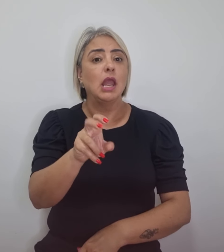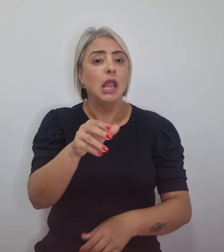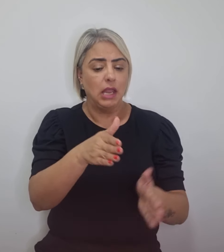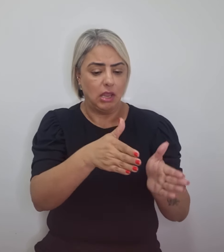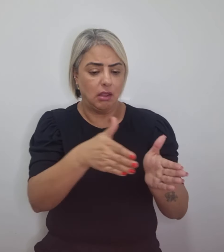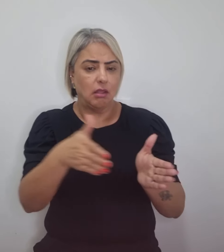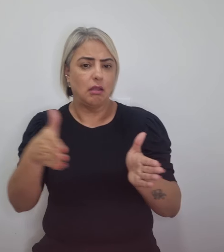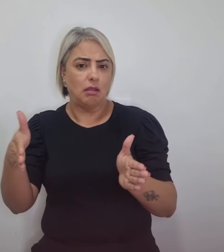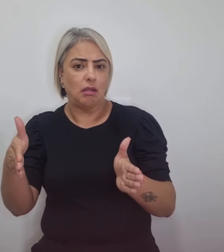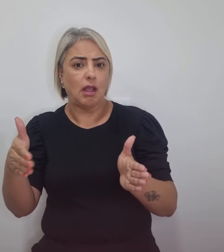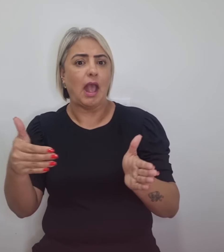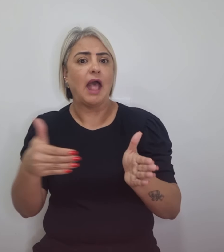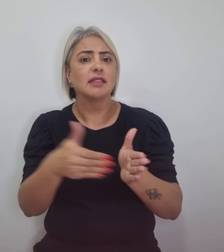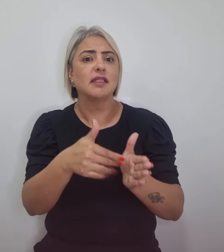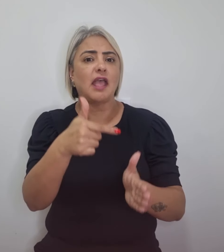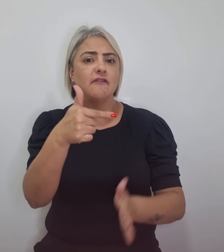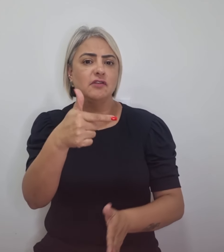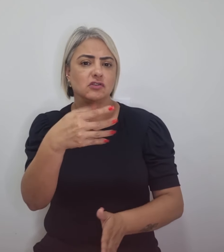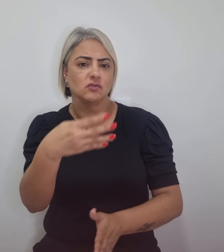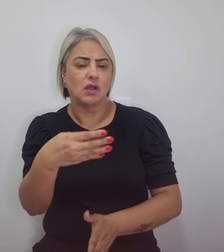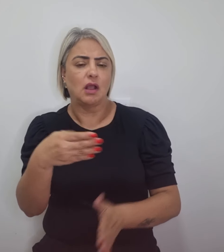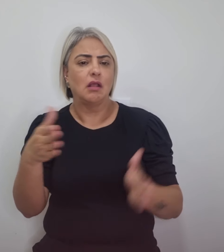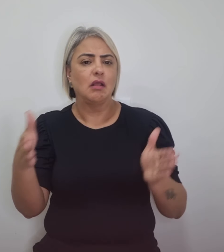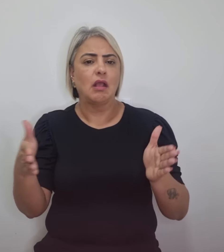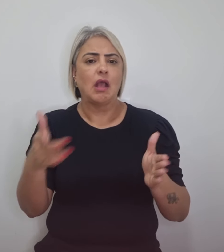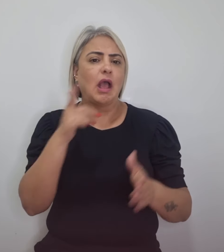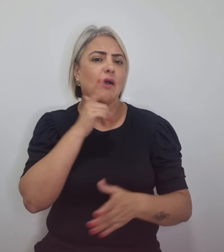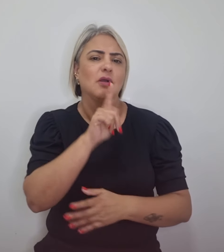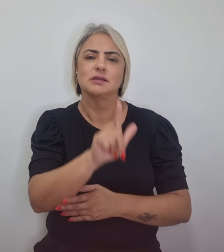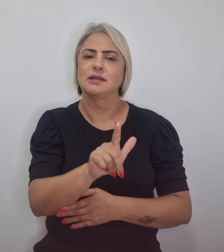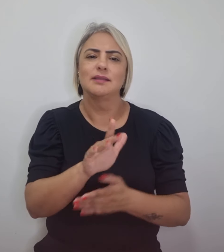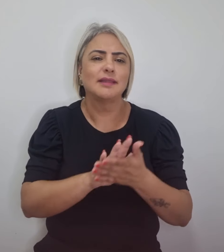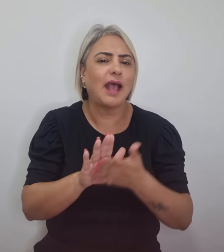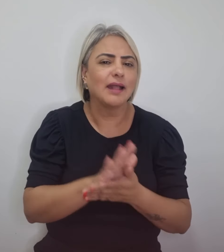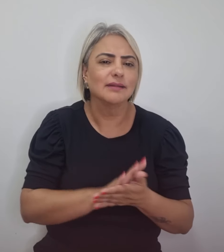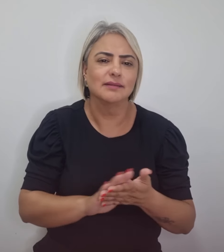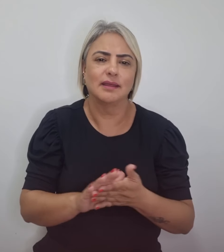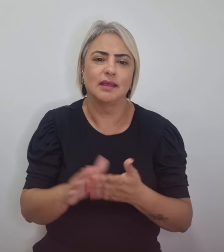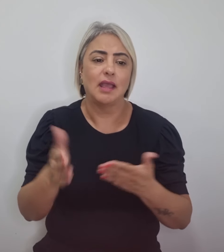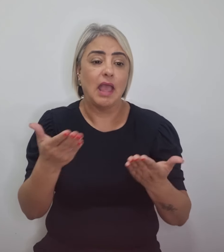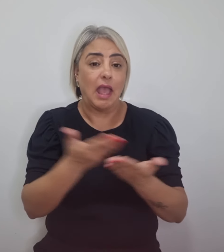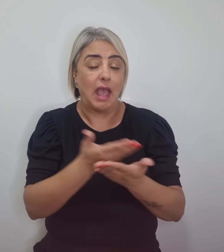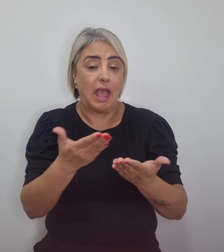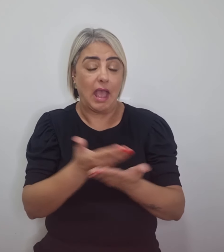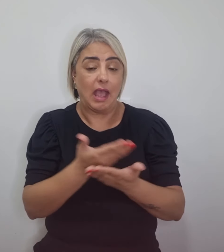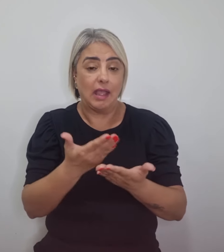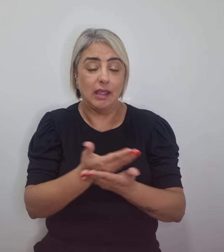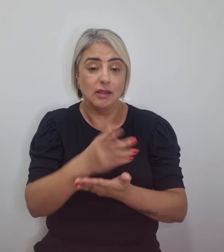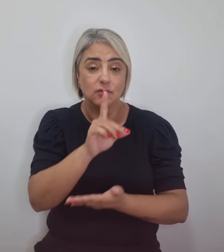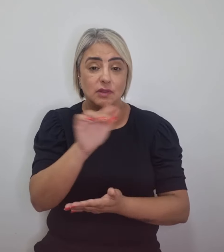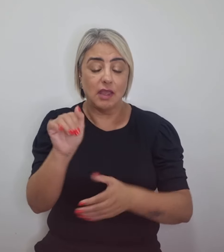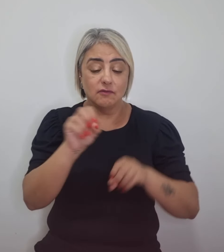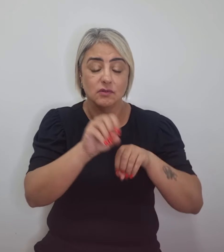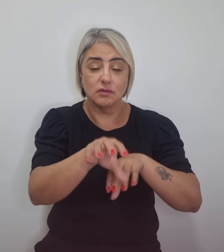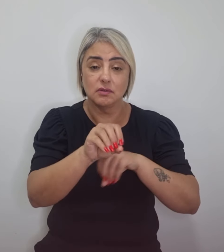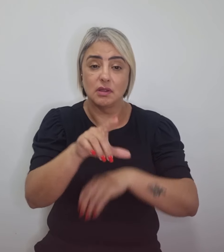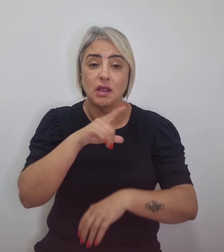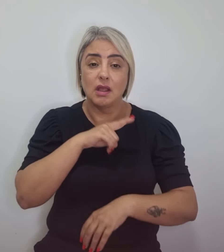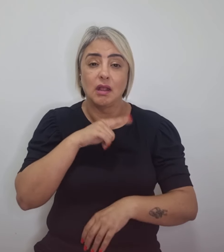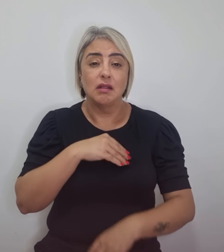até 2024, foi alcançada. A Rede Distrital de Educação tem déficit de